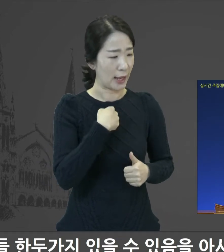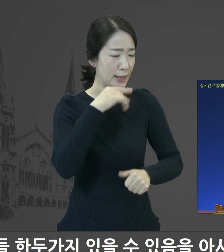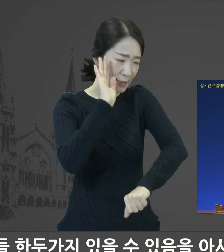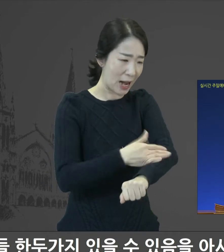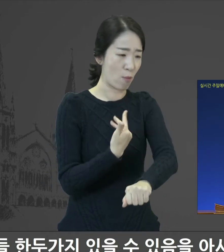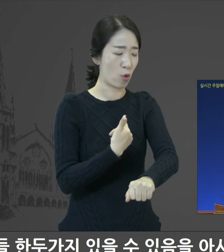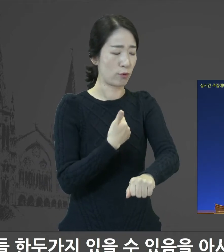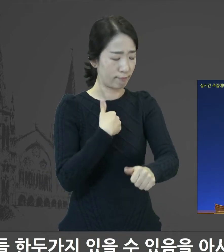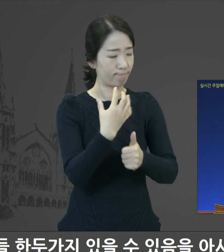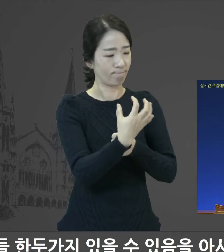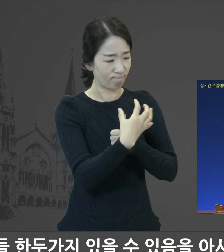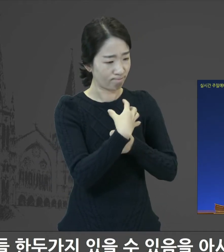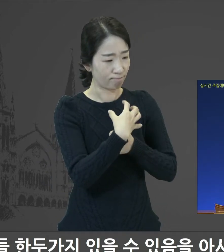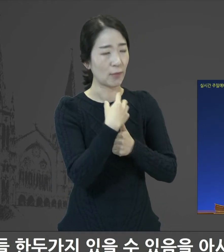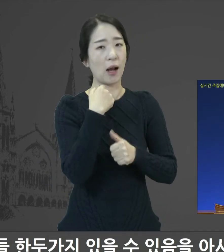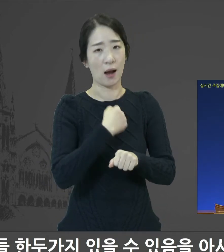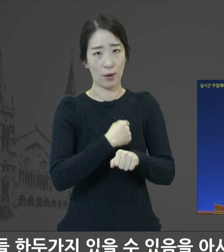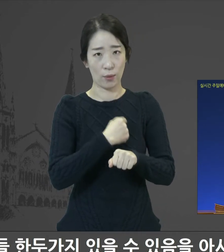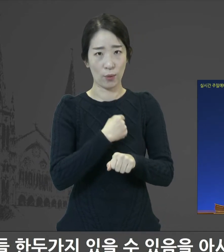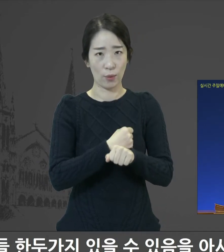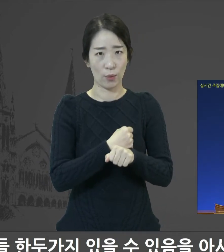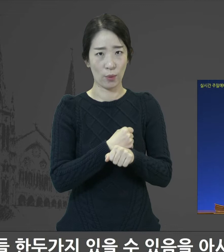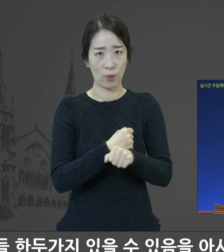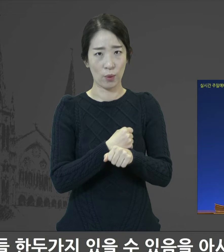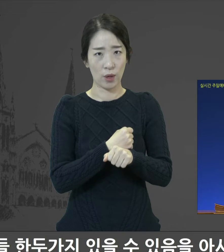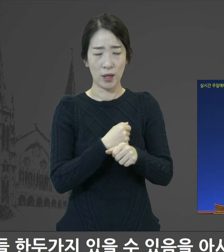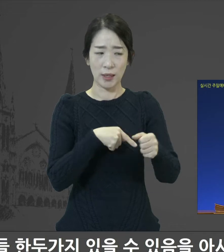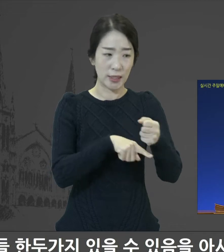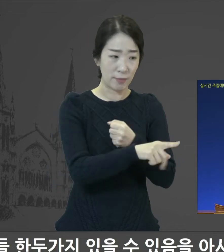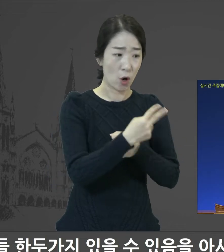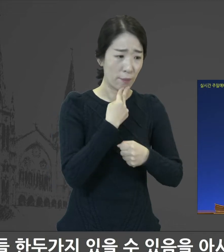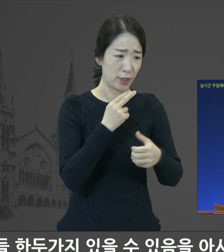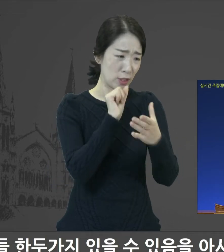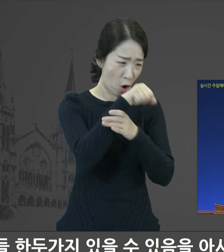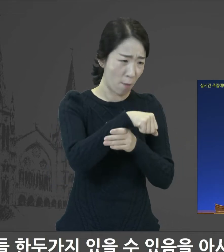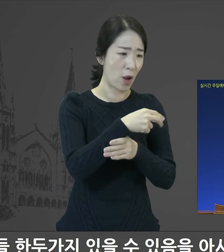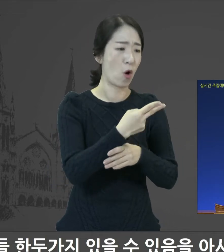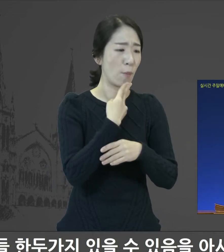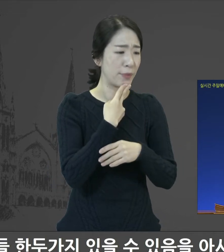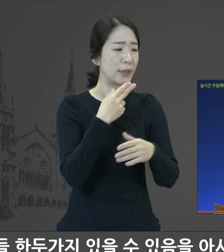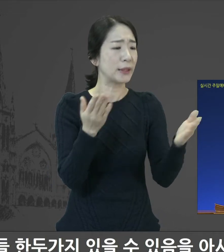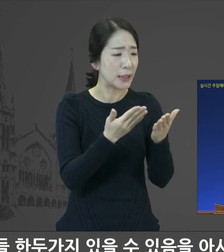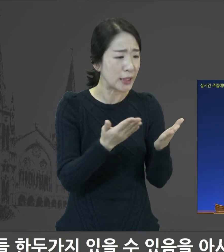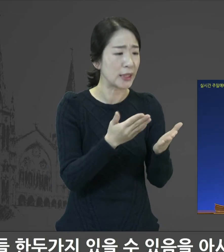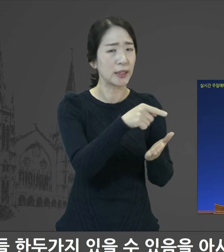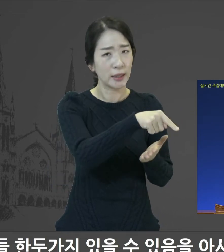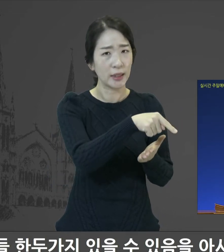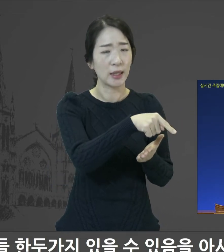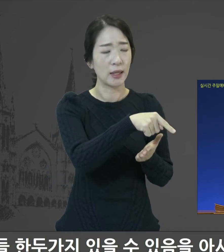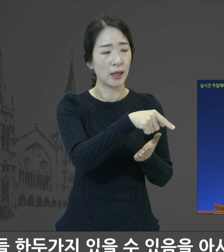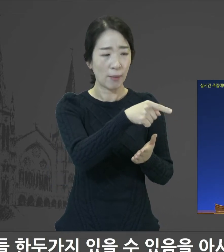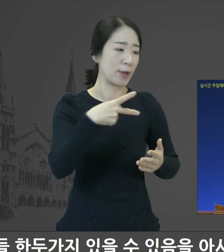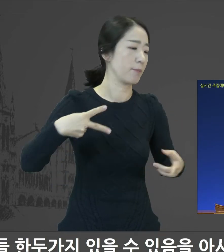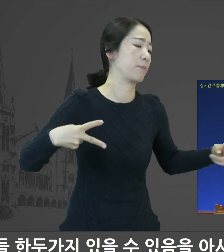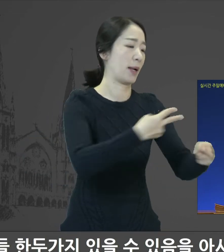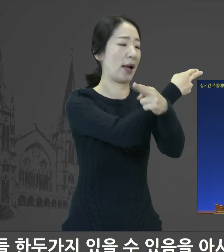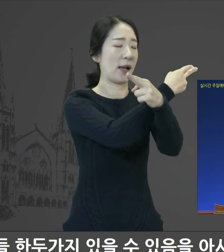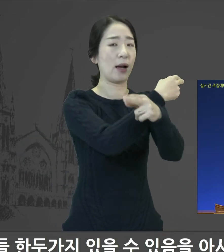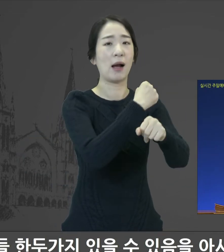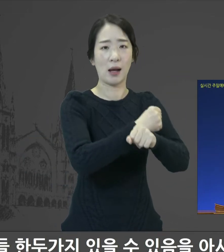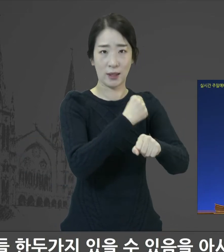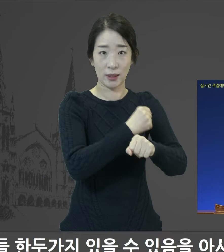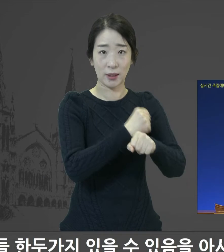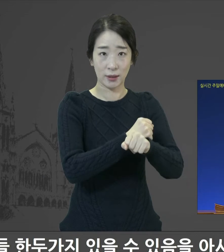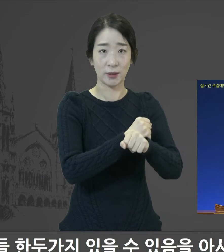그랬다. 열매 없는 일 뚝! 나한테 열매 없는 일 보이면 이거 뚝! 할 수